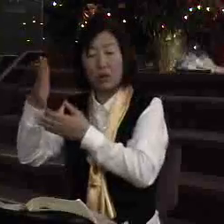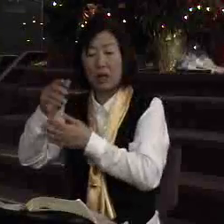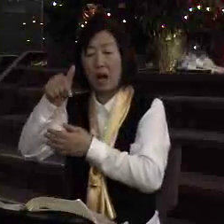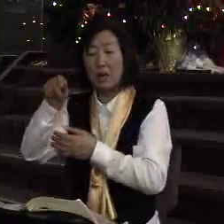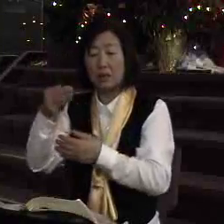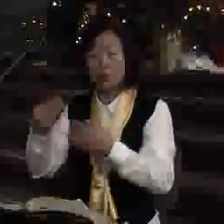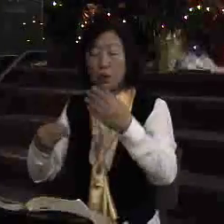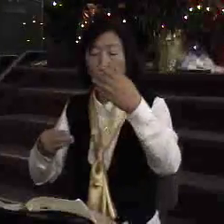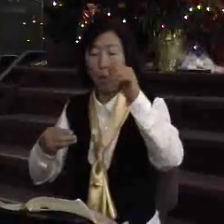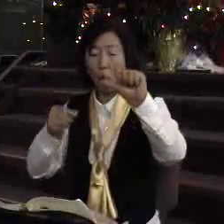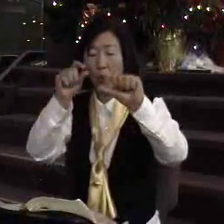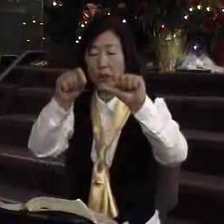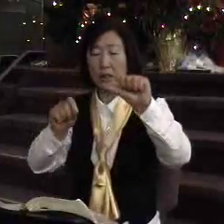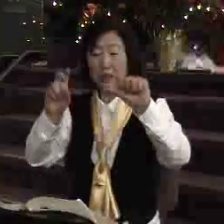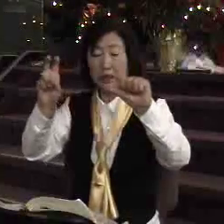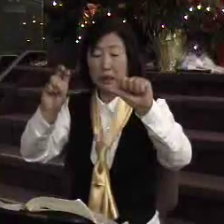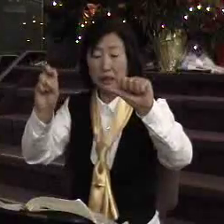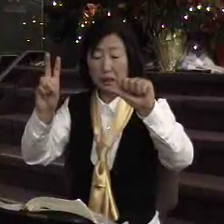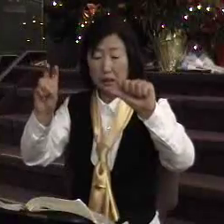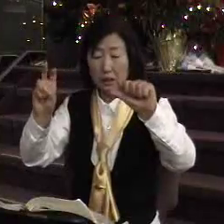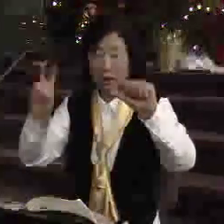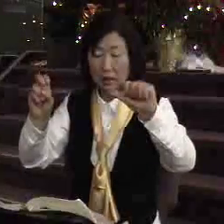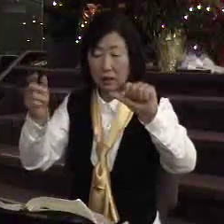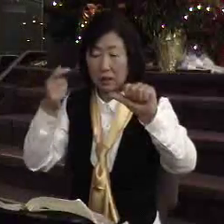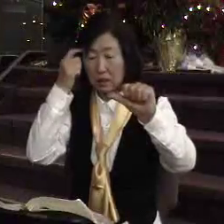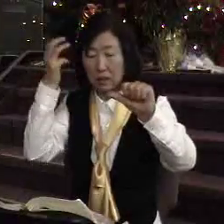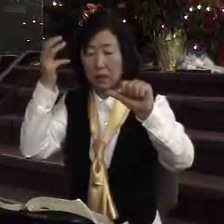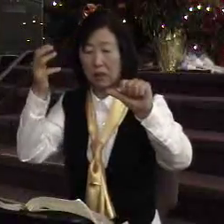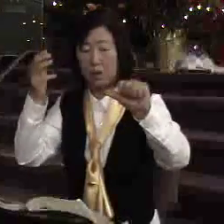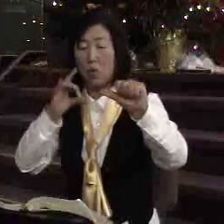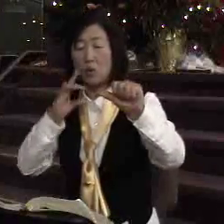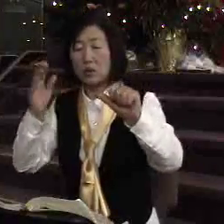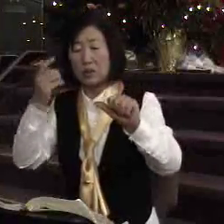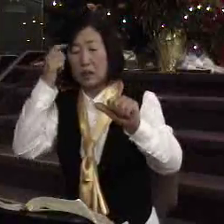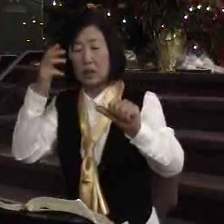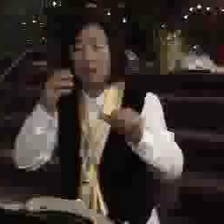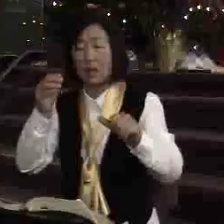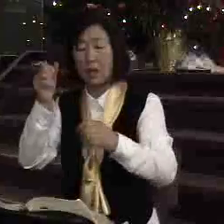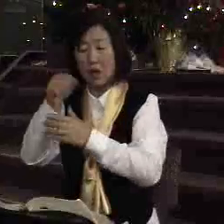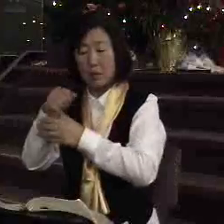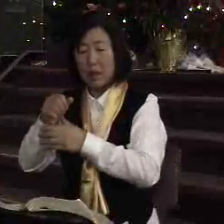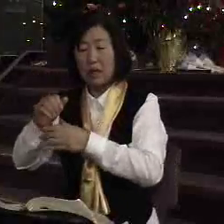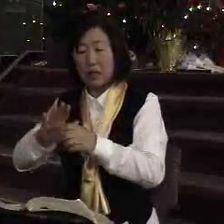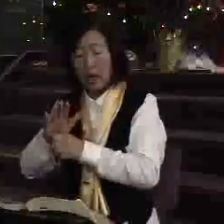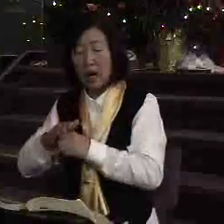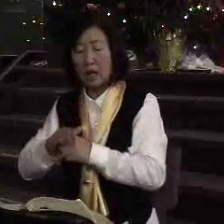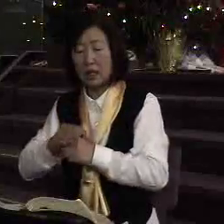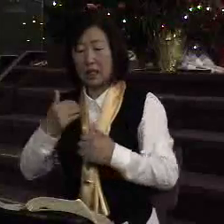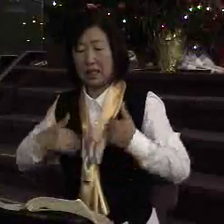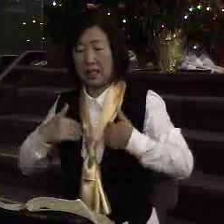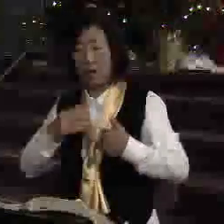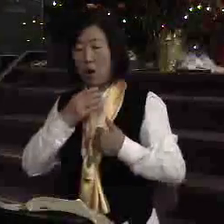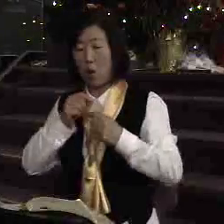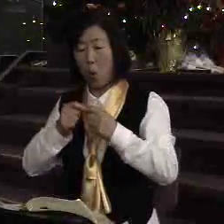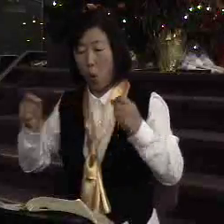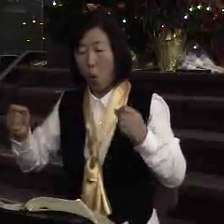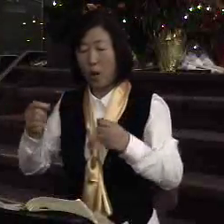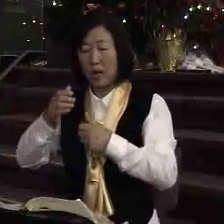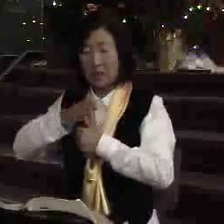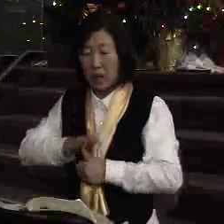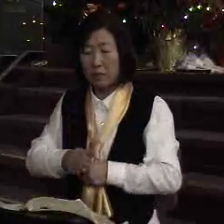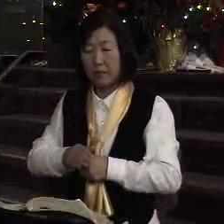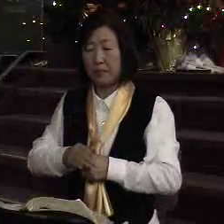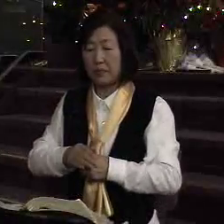5장 22절부터 보시면 성령의 열매가 나옵니다. 오직 성령의 열매는 사랑, 희락, 화평, 오래 참음, 자비,